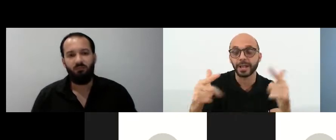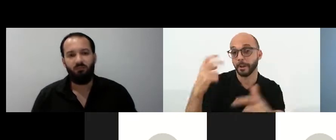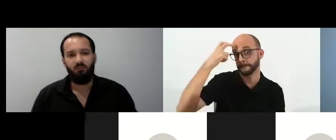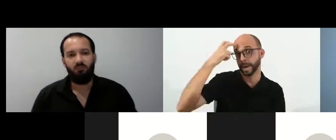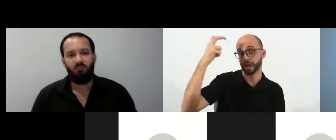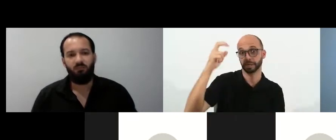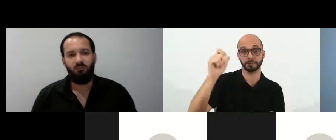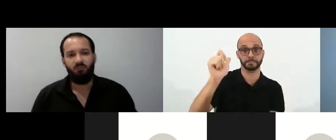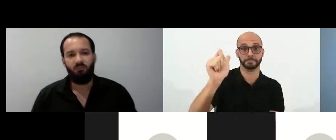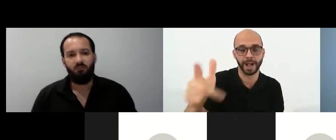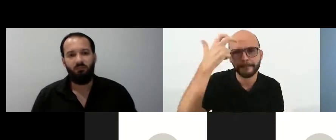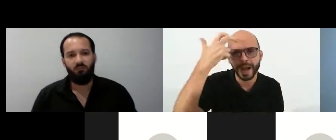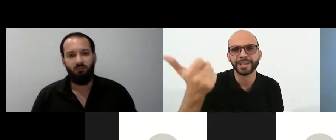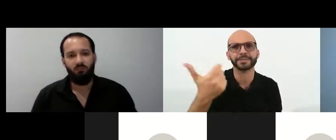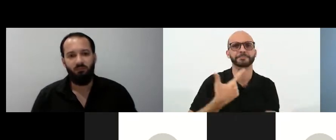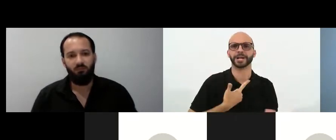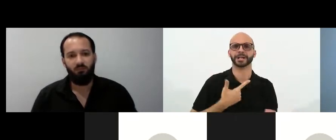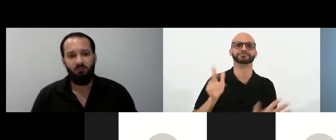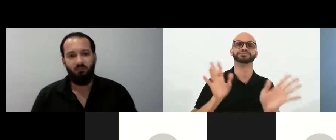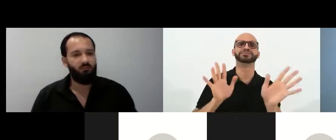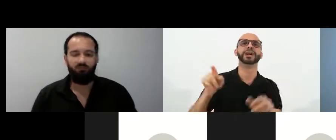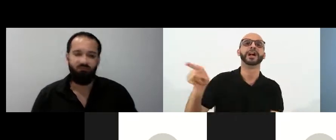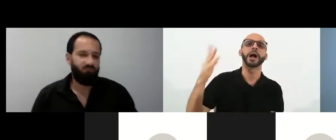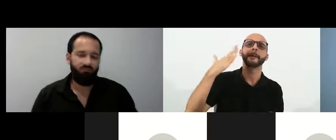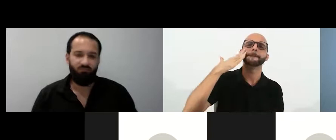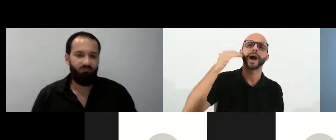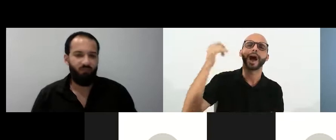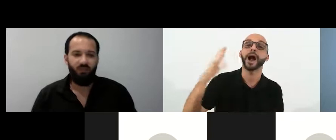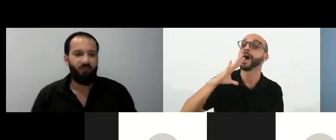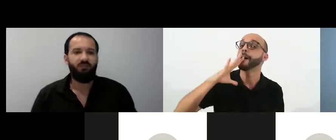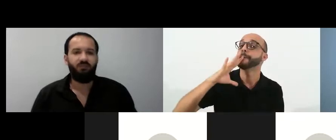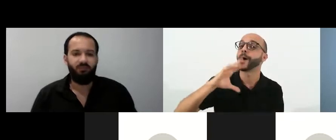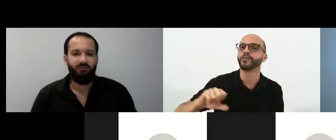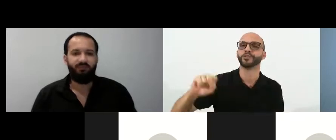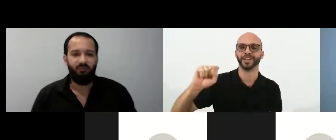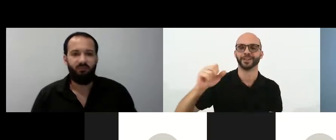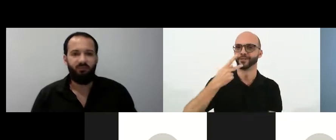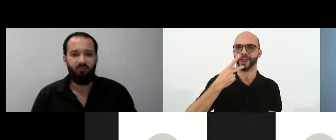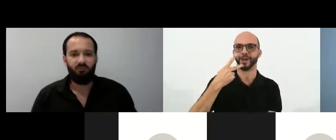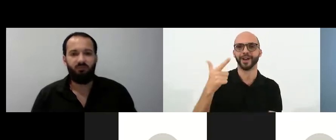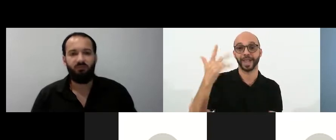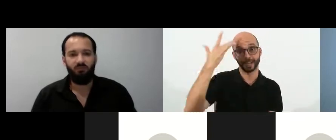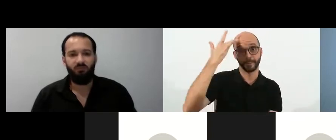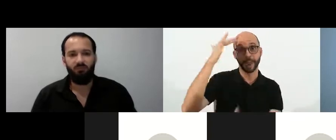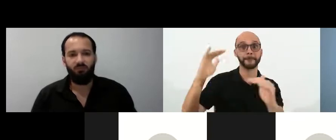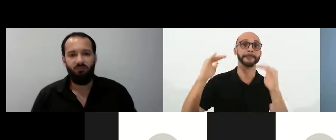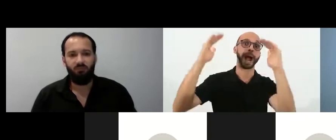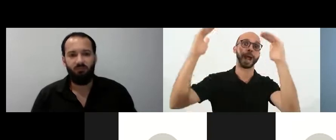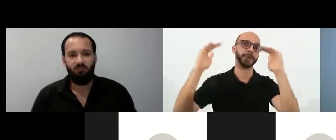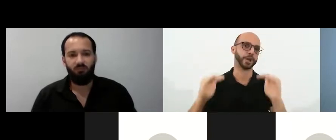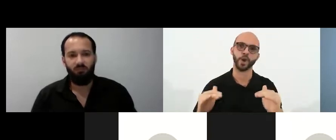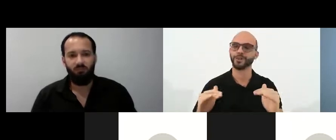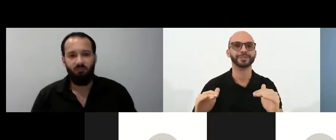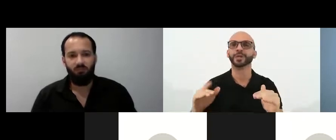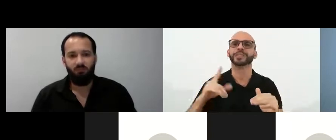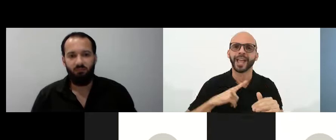outro, as nossas experiências. Não tem ninguém mais inteligente do que o outro. Nós só estamos ali para